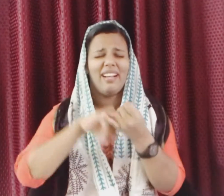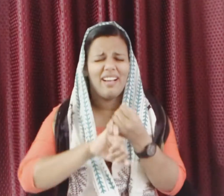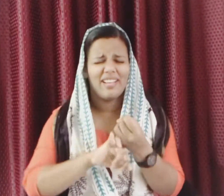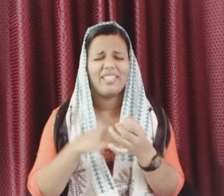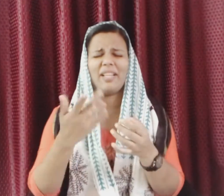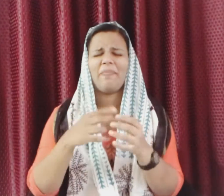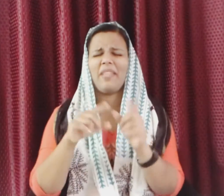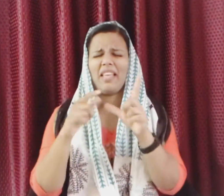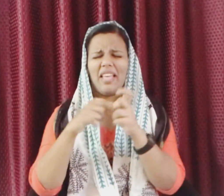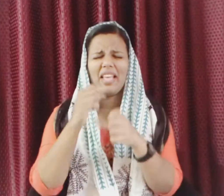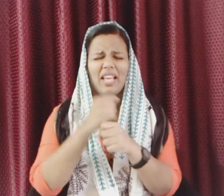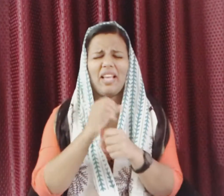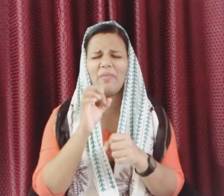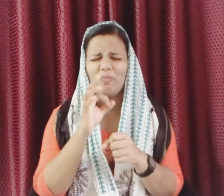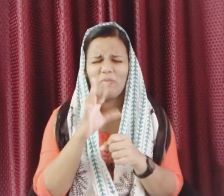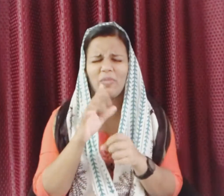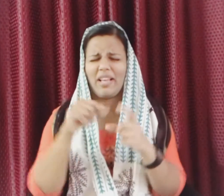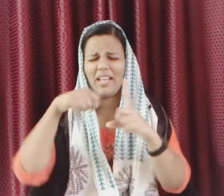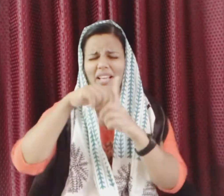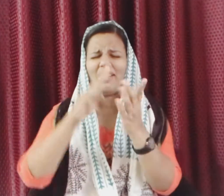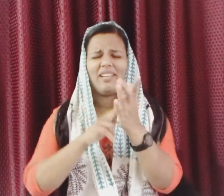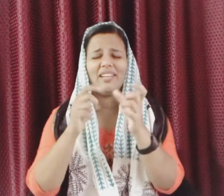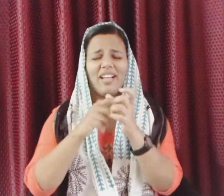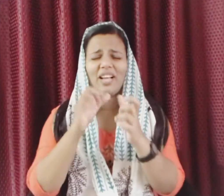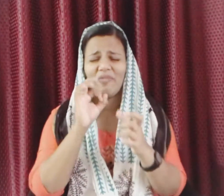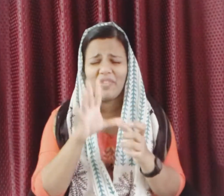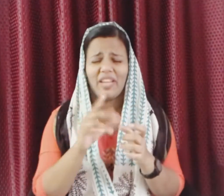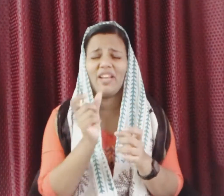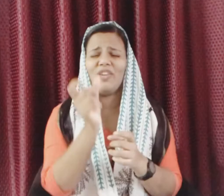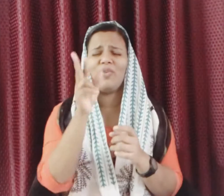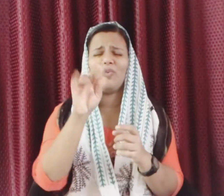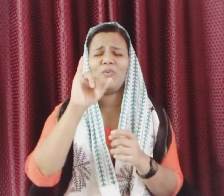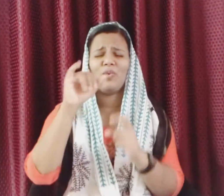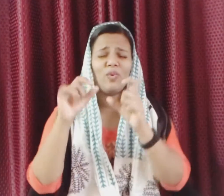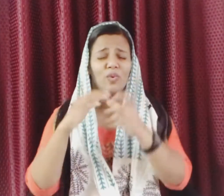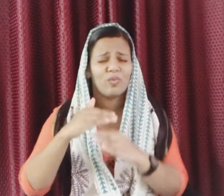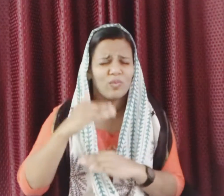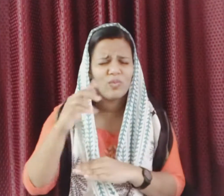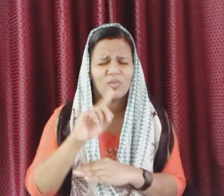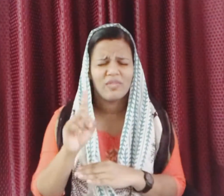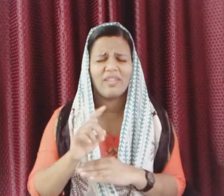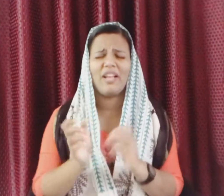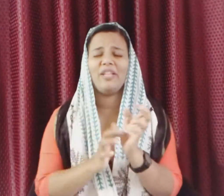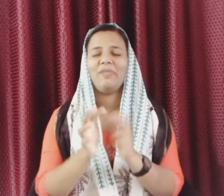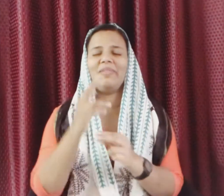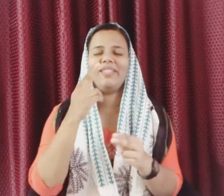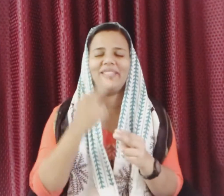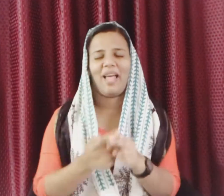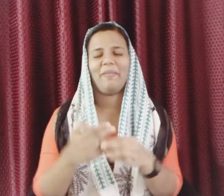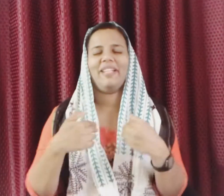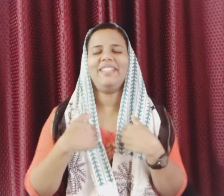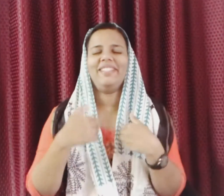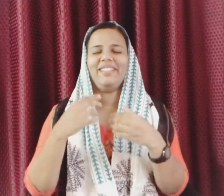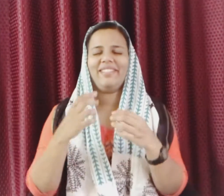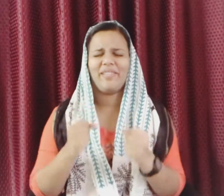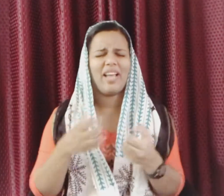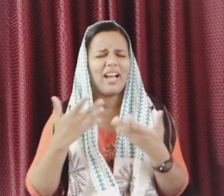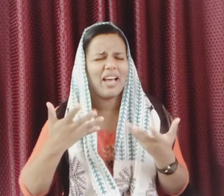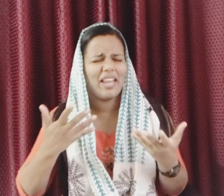സൗഖ്യമാകട്ടെ. മുട്ടിൻ്റെ വേദന യേശുവിൻ്റെ നാമത്തിൽ സൗഖ്യമാകട്ടെ. യൂറിക്കാസിഡ് കൂടിയിരിക്കുന്ന അനുഭവങ്ങൾ ഇന്ന് പ്രഭാതത്തിൽ യേശുവിൻ്റെ നാമത്തിൽ സൗഖ്യമാകട്ടെ.